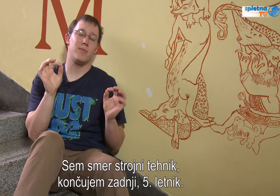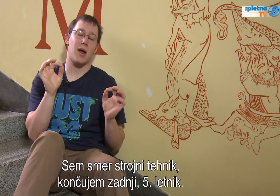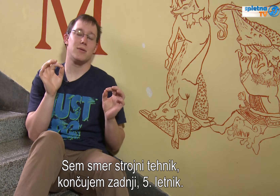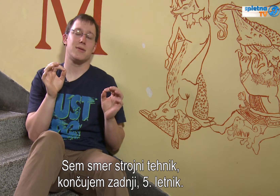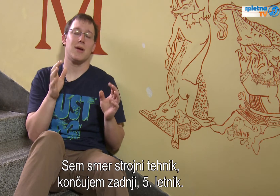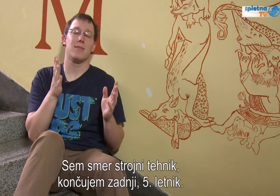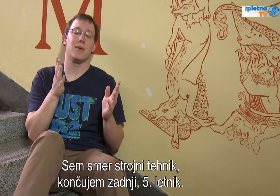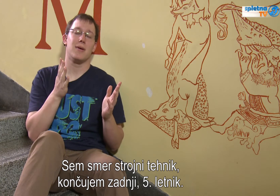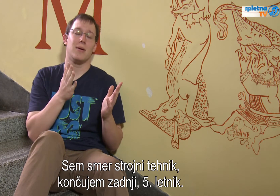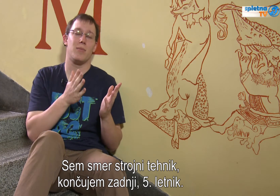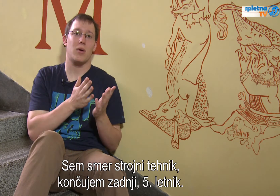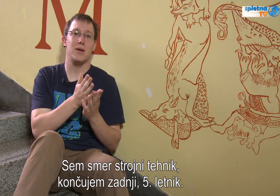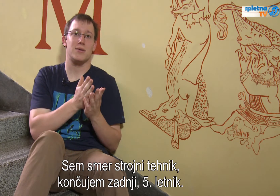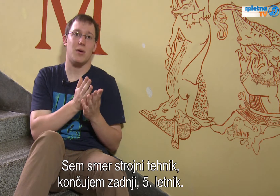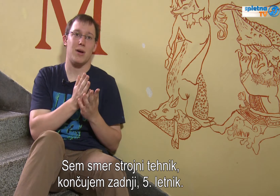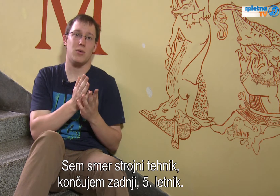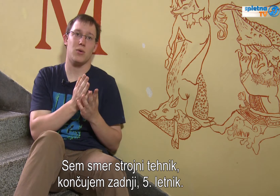izbral sem poklicno maturo